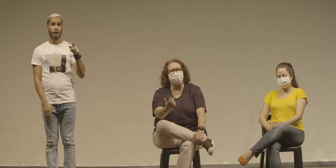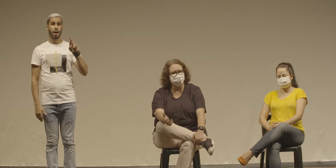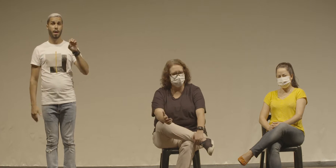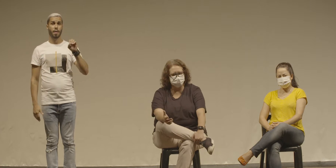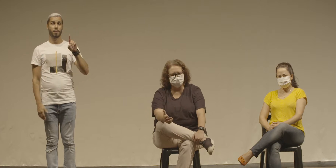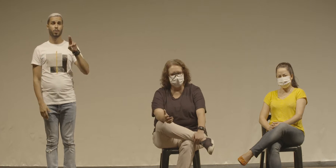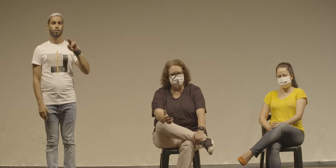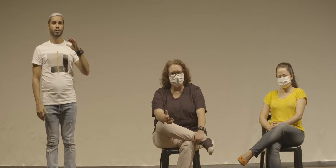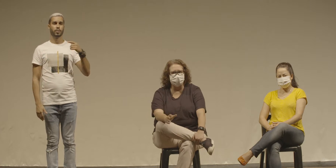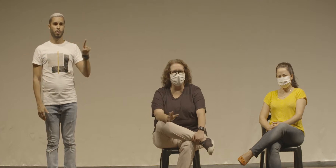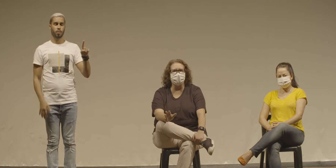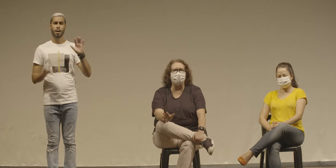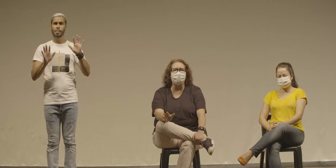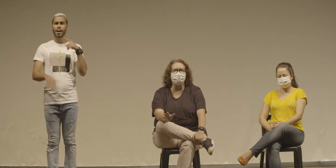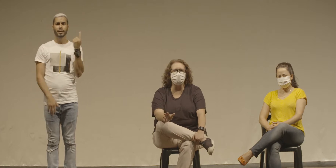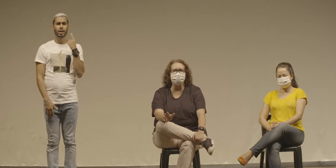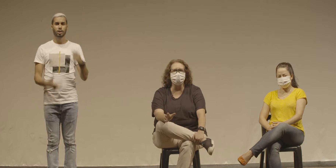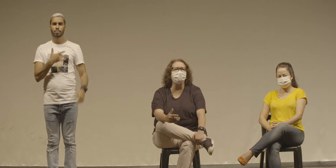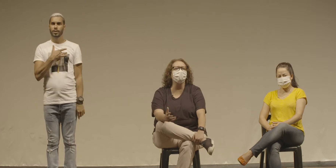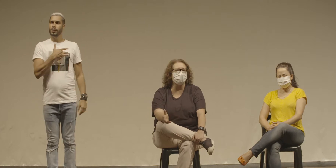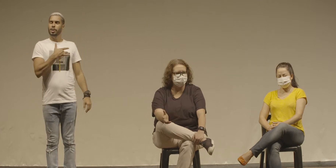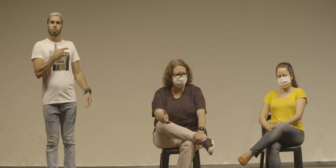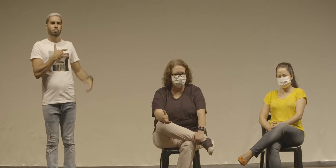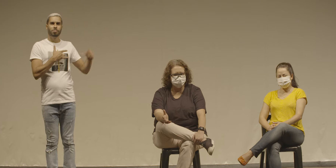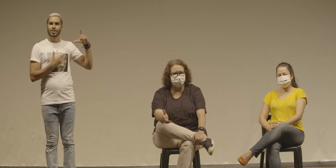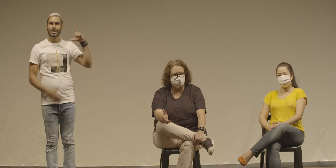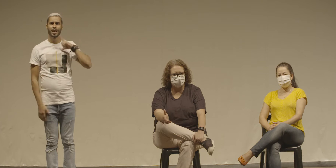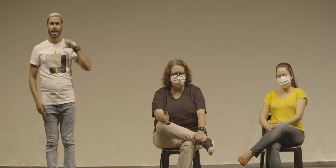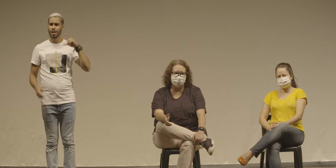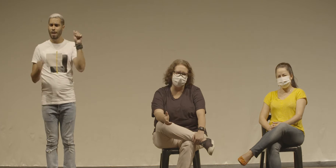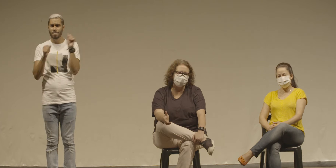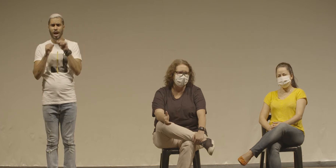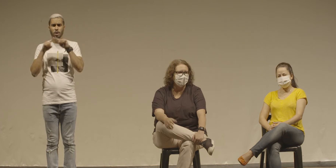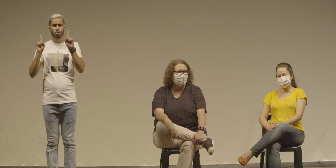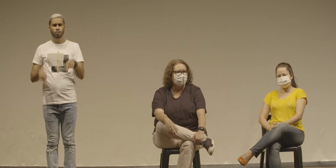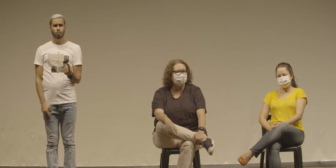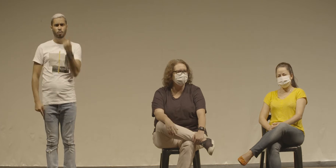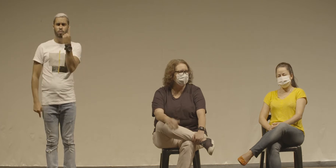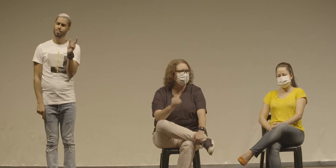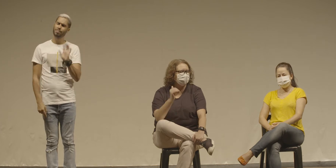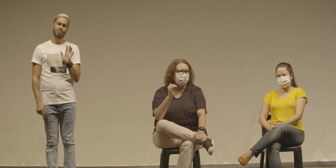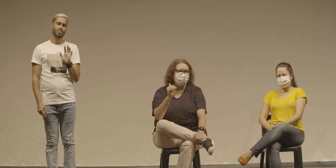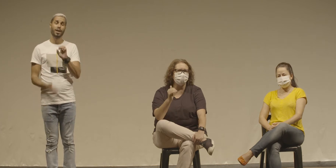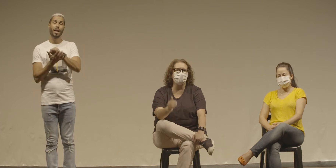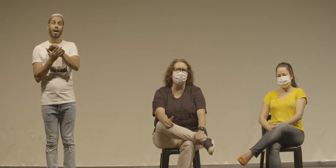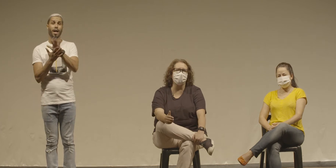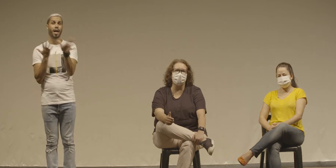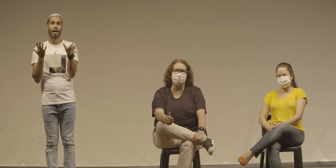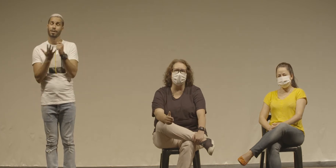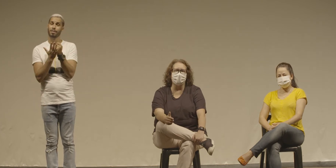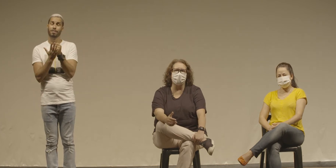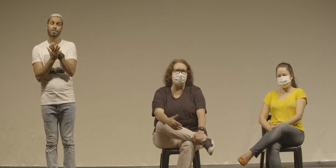por paixão, a gente acaba fazendo um pouquinho de tudo, né? A gente ainda não chegou num ponto de